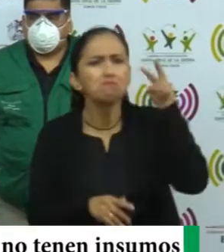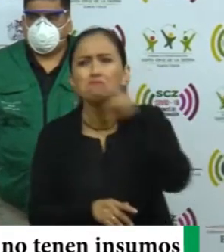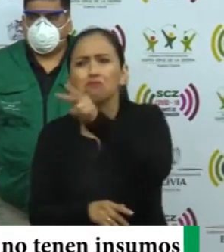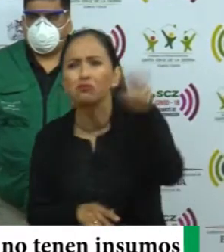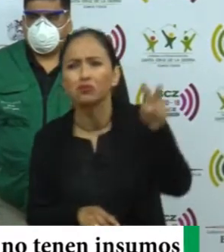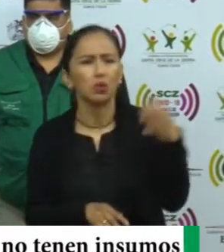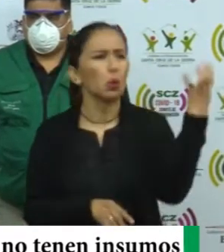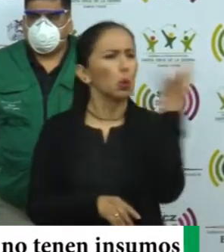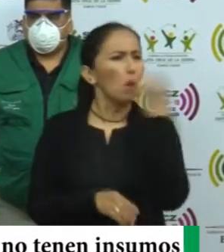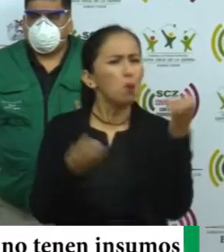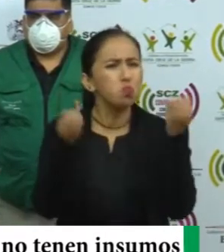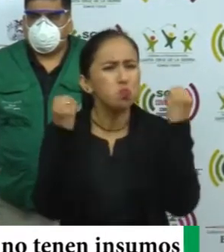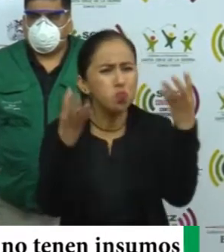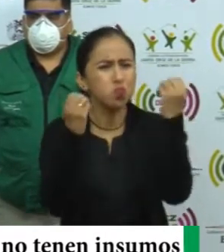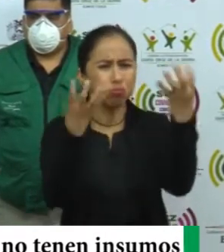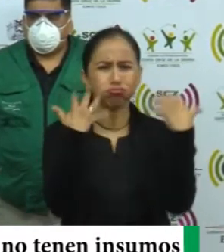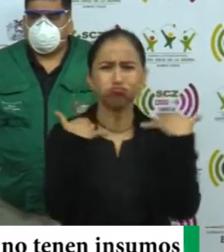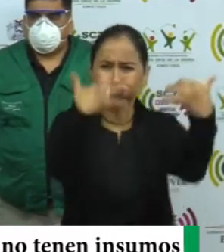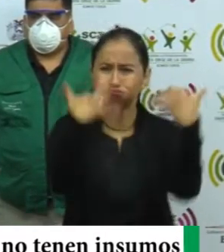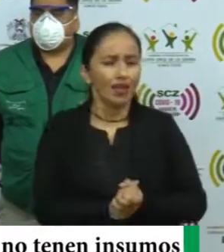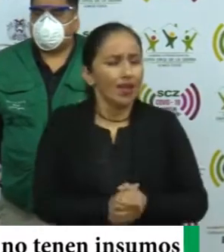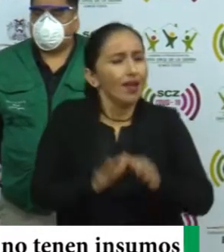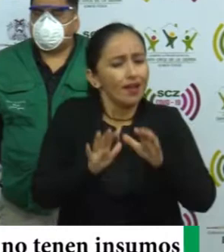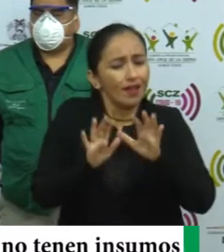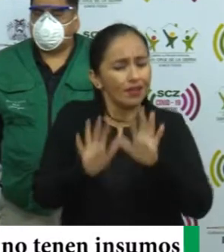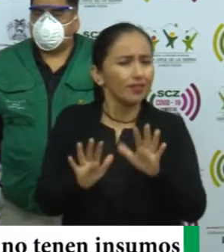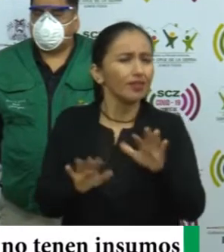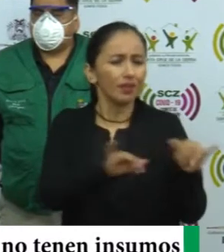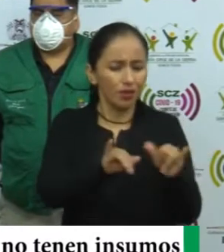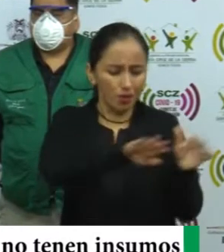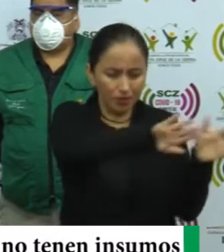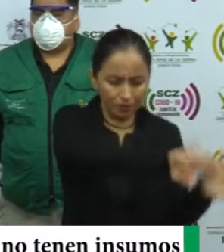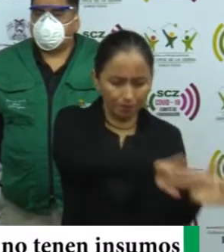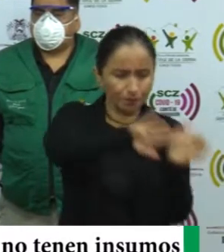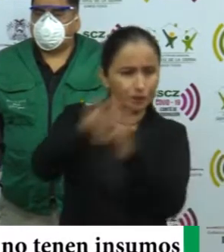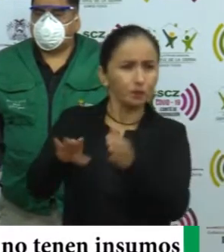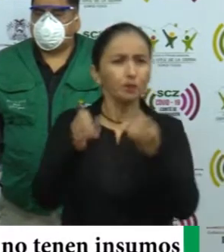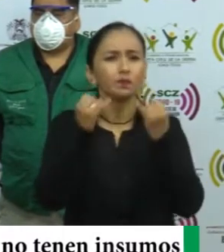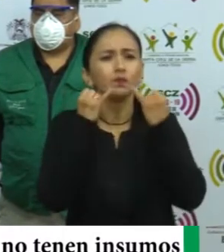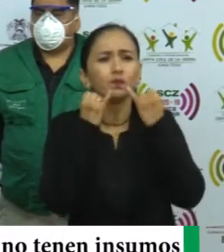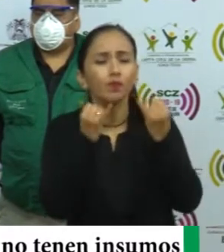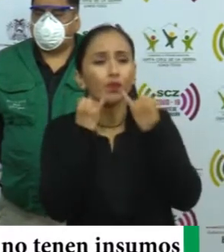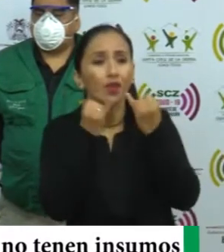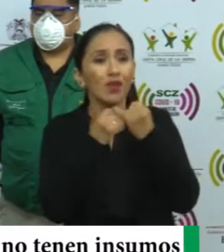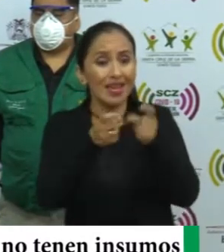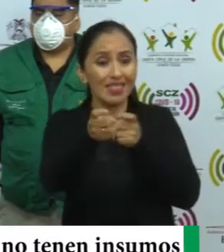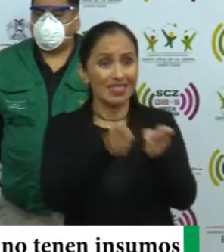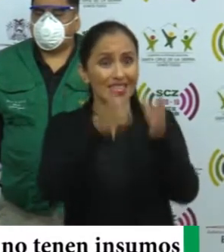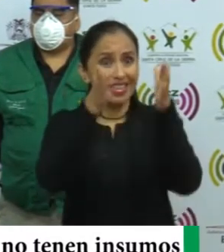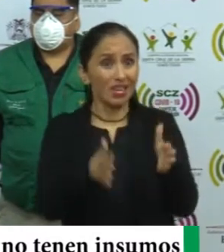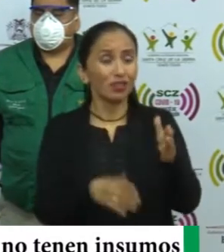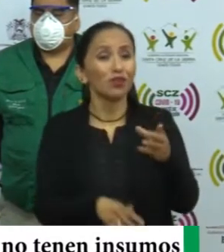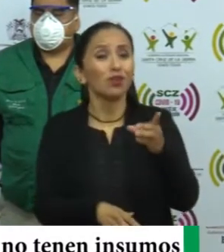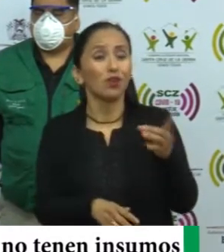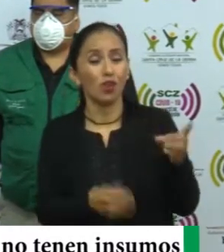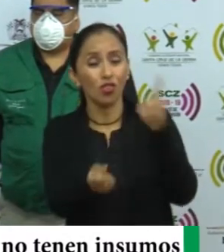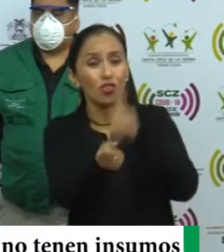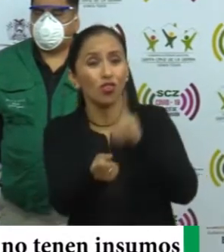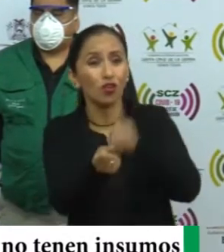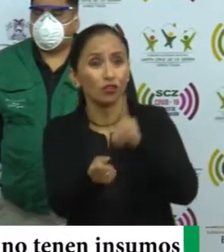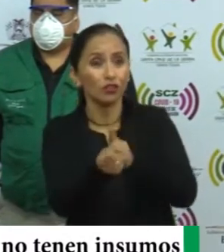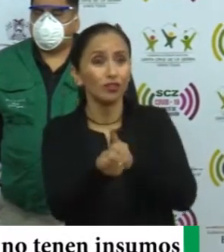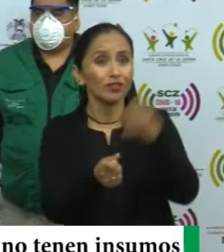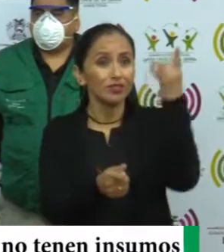un exagerado movimiento en la ciudad de Santa Cruz. Permítame informar que nuestro director del Servicio Departamental de